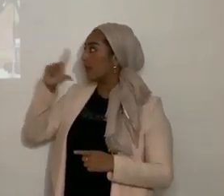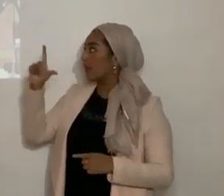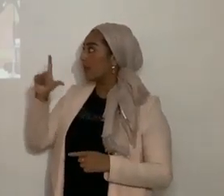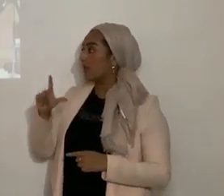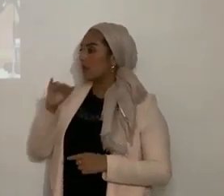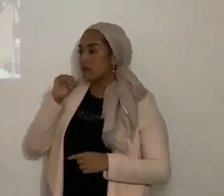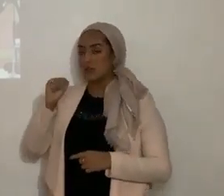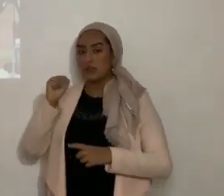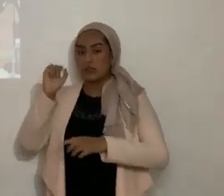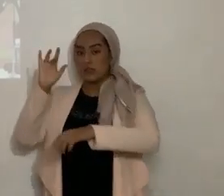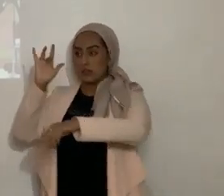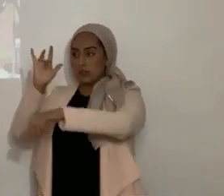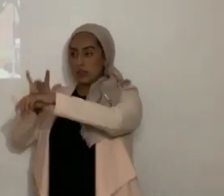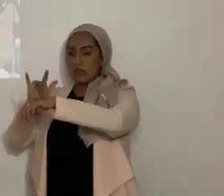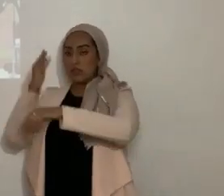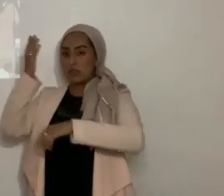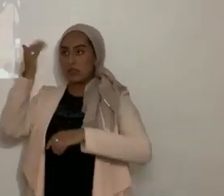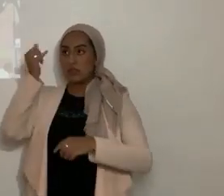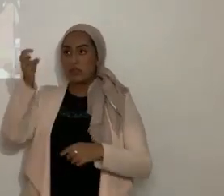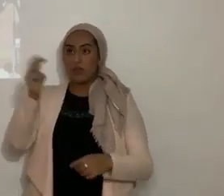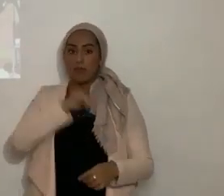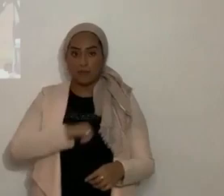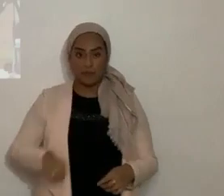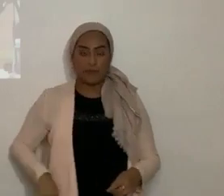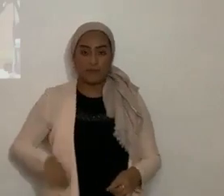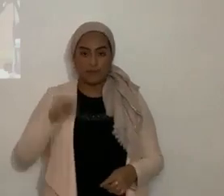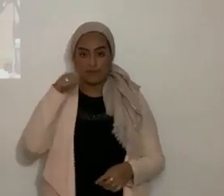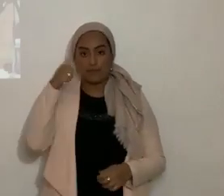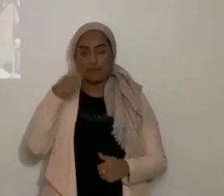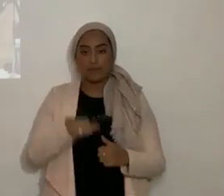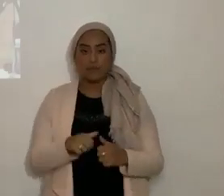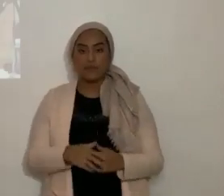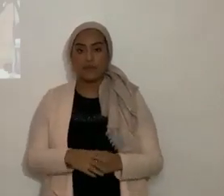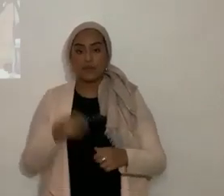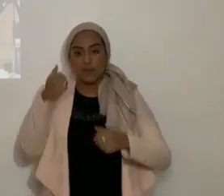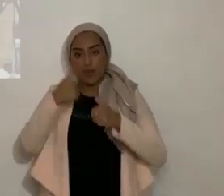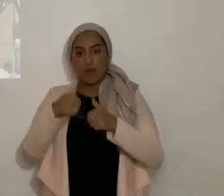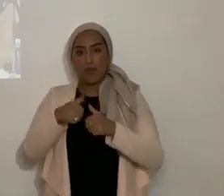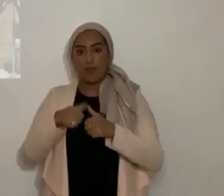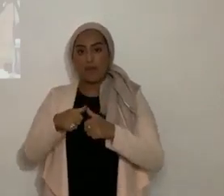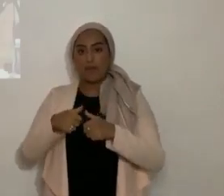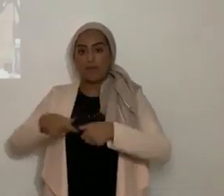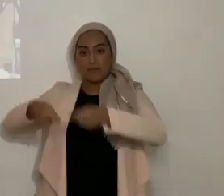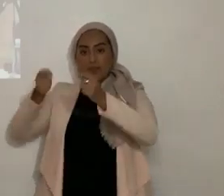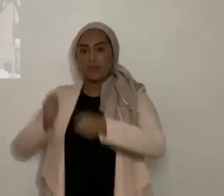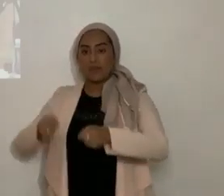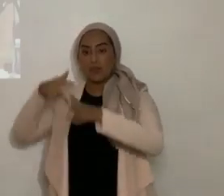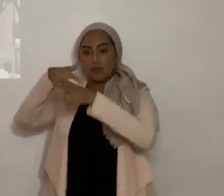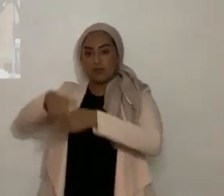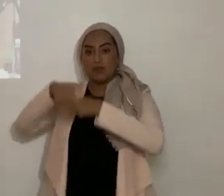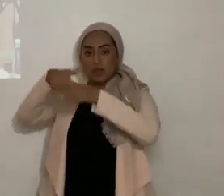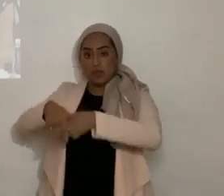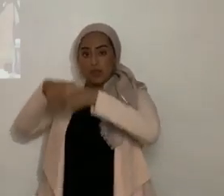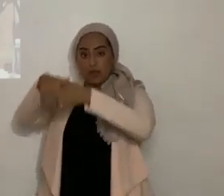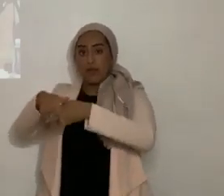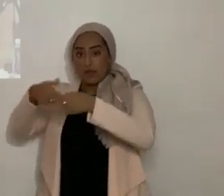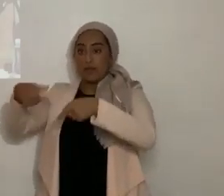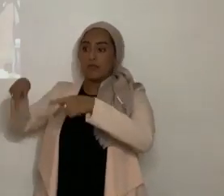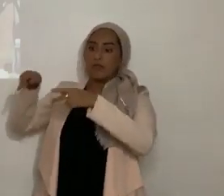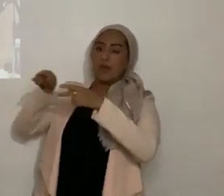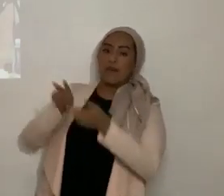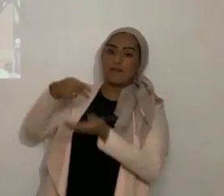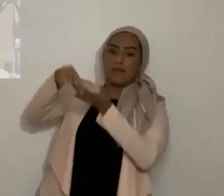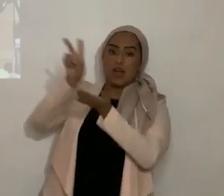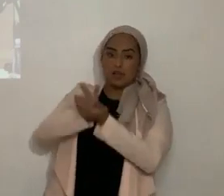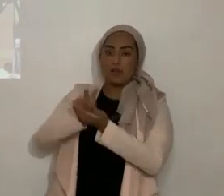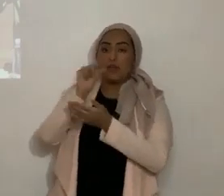es tocado por Yahshua HaMashiach. ¿Sí? ¿Recuerdan? Se cayó del caballo, un resplandor, se cayó del caballo. Y entonces en el verso